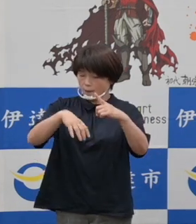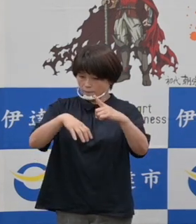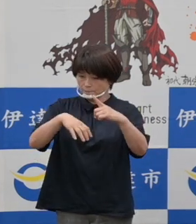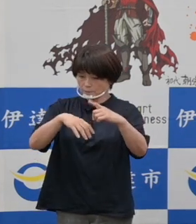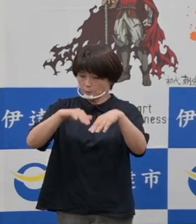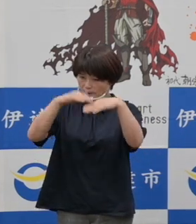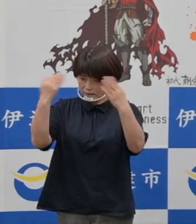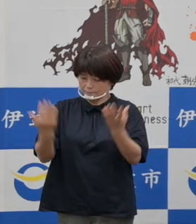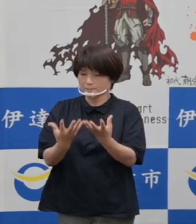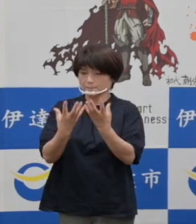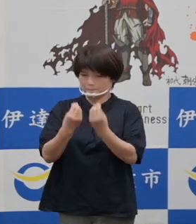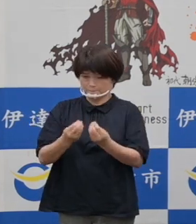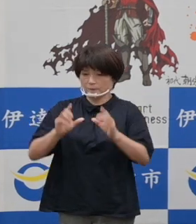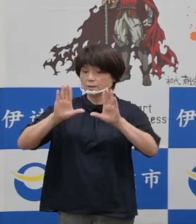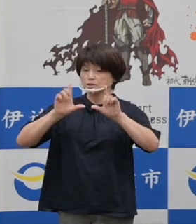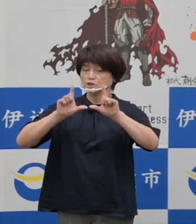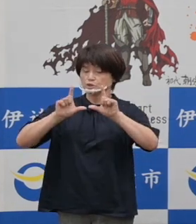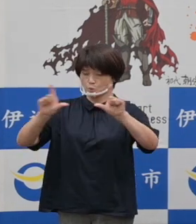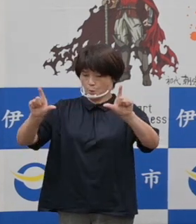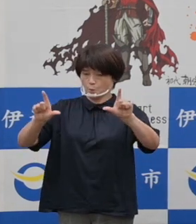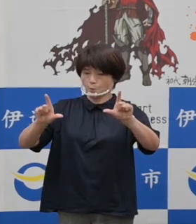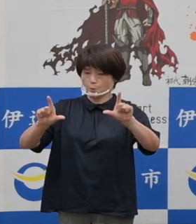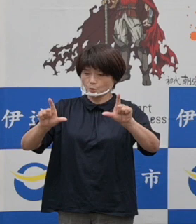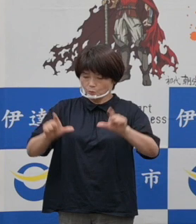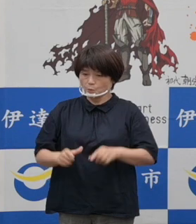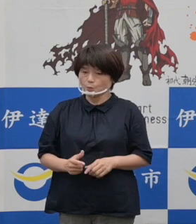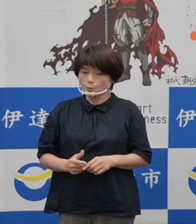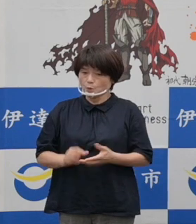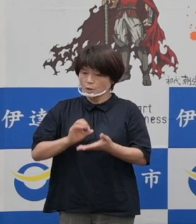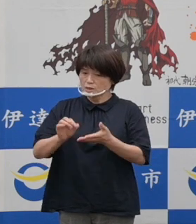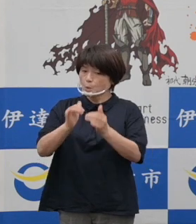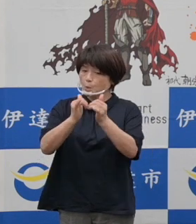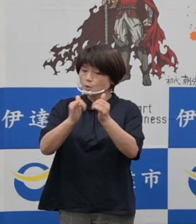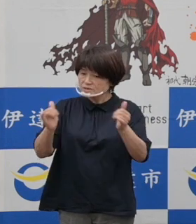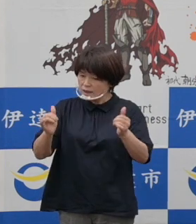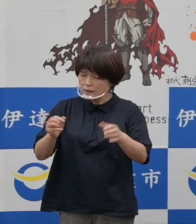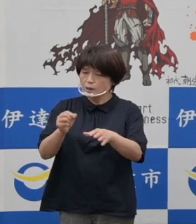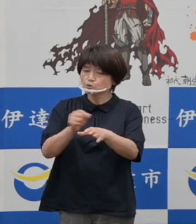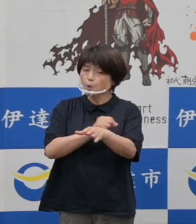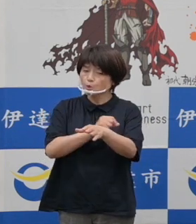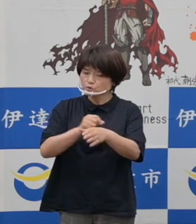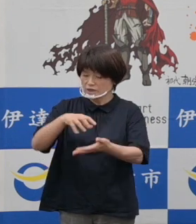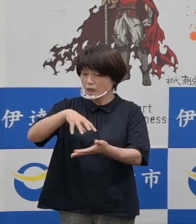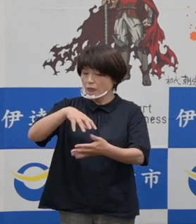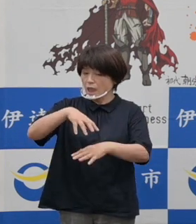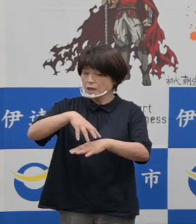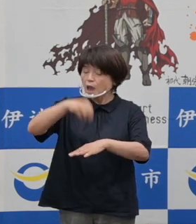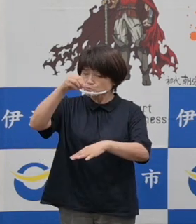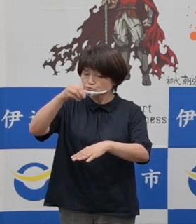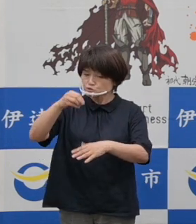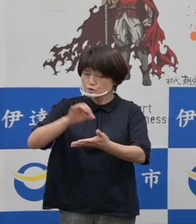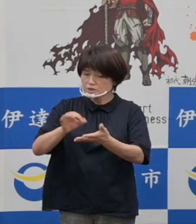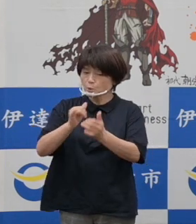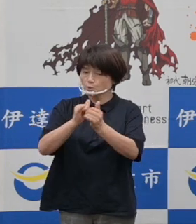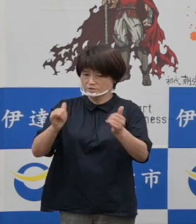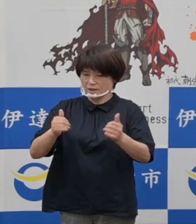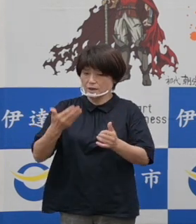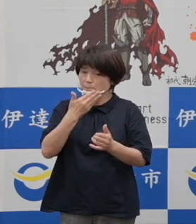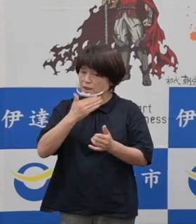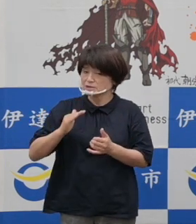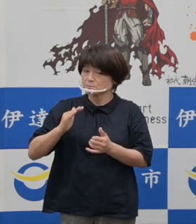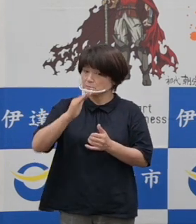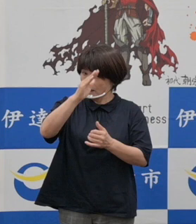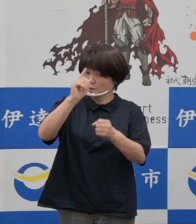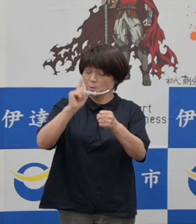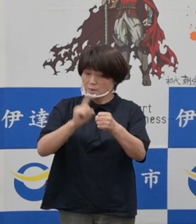。赤坂の里森林公園の利用者、特にキャンプ利用者の利便性の向上の